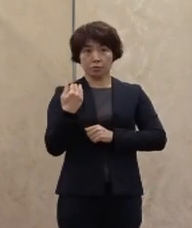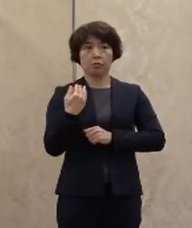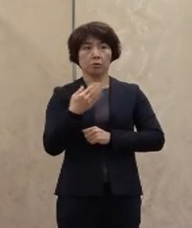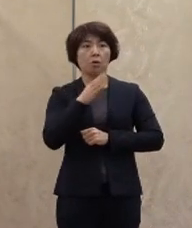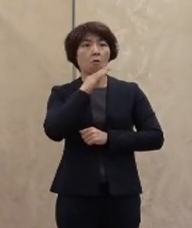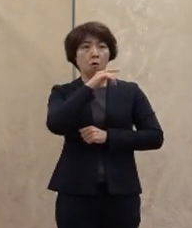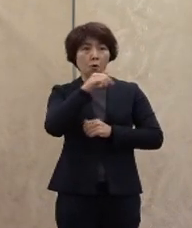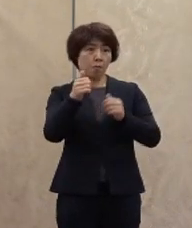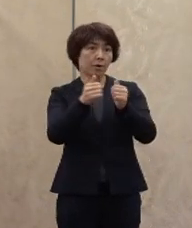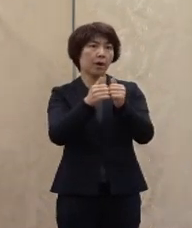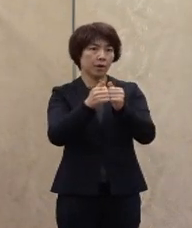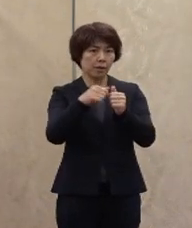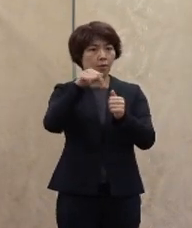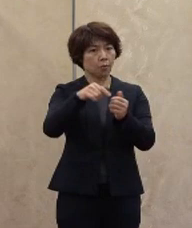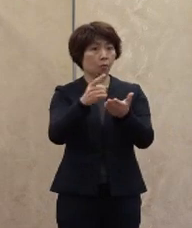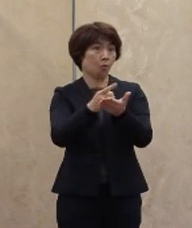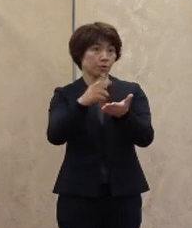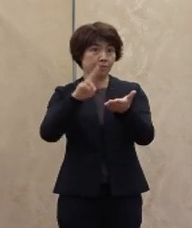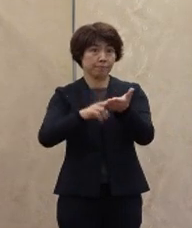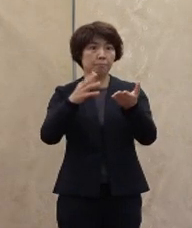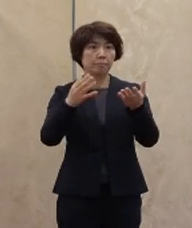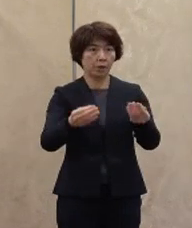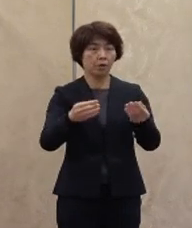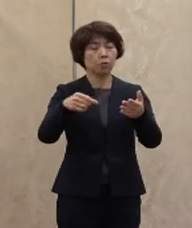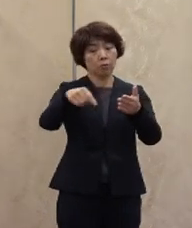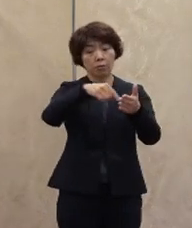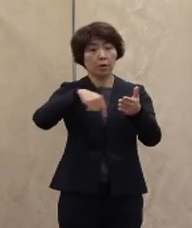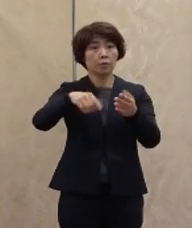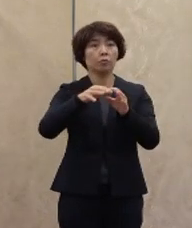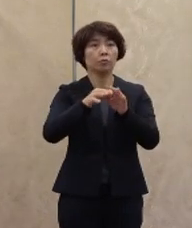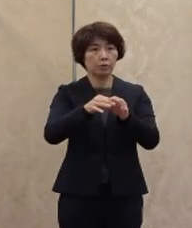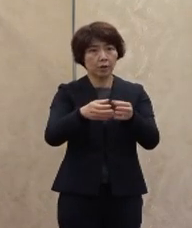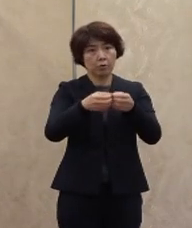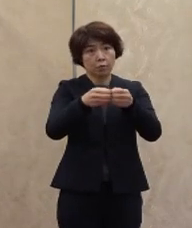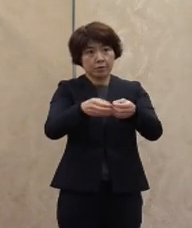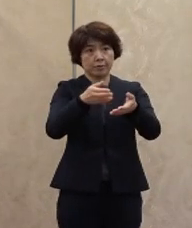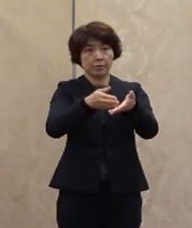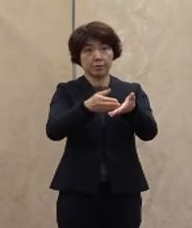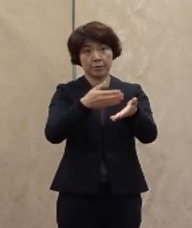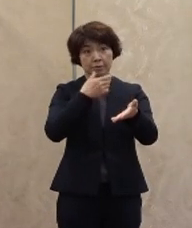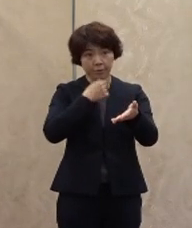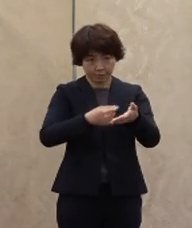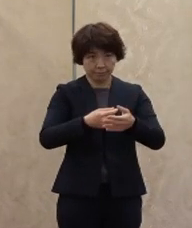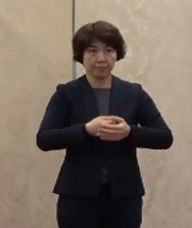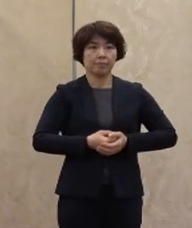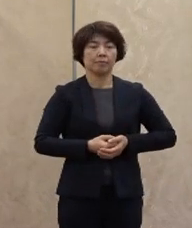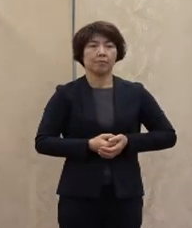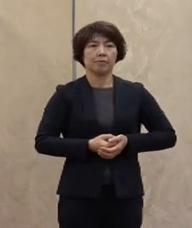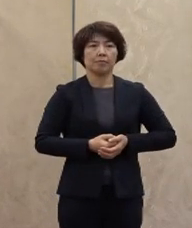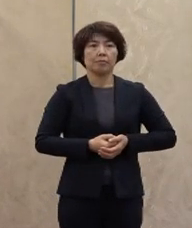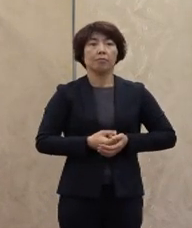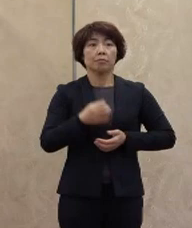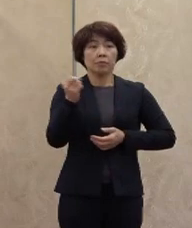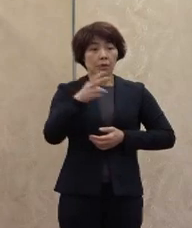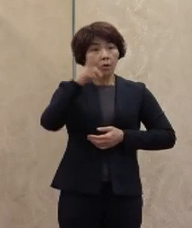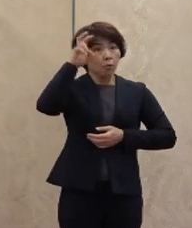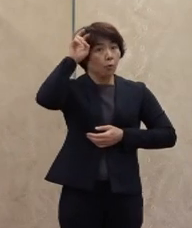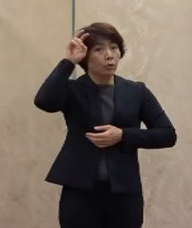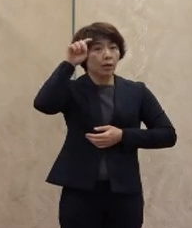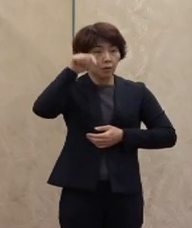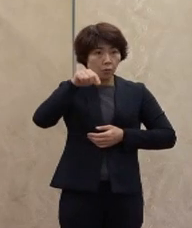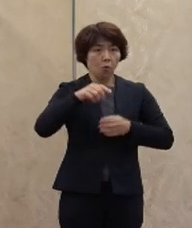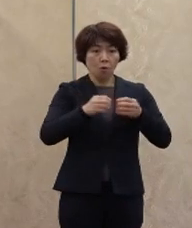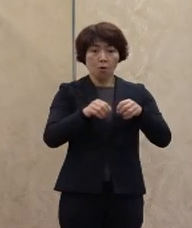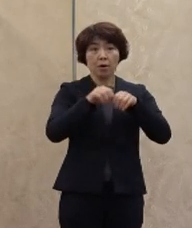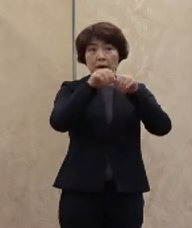この方針を決定しましたが、その中身について詳しくまた説明をさせていただきます。そして大阪の感